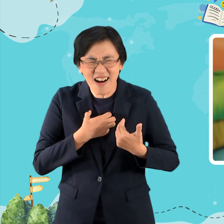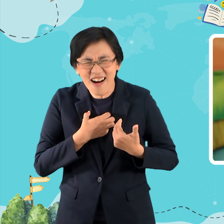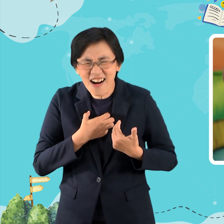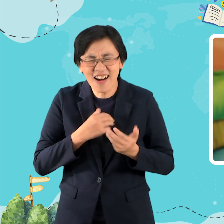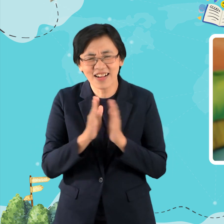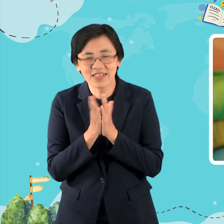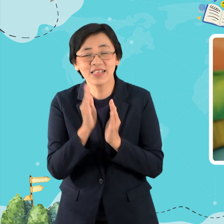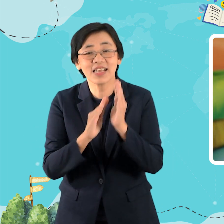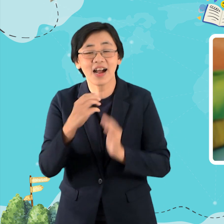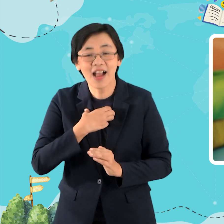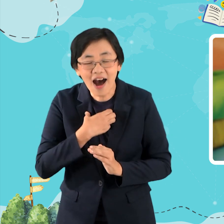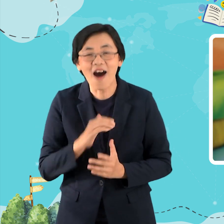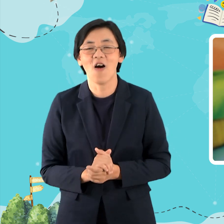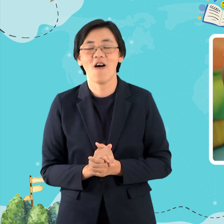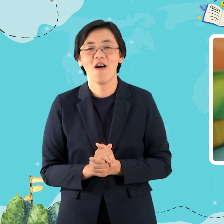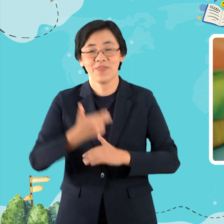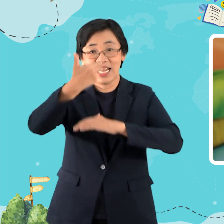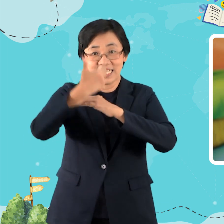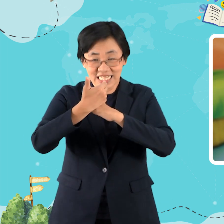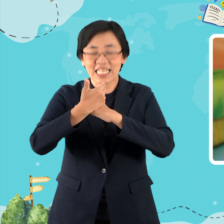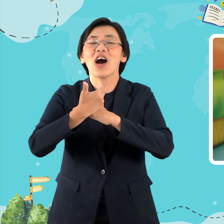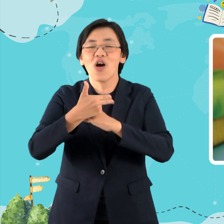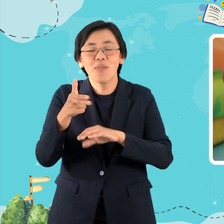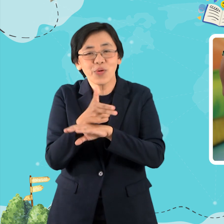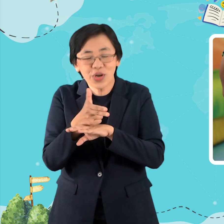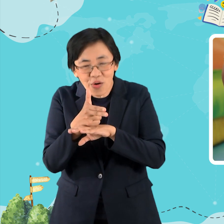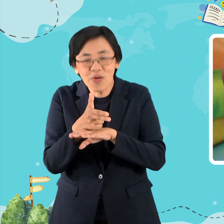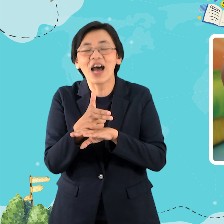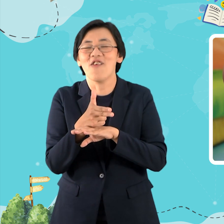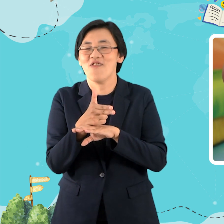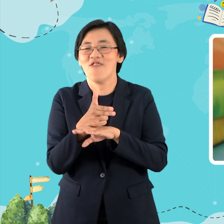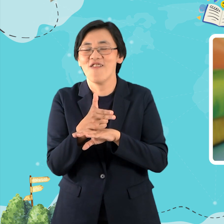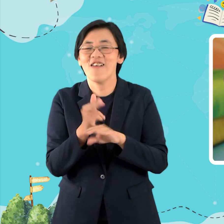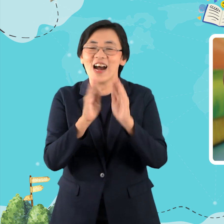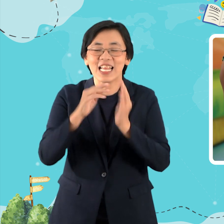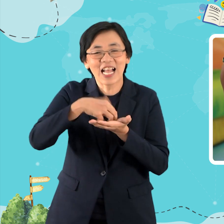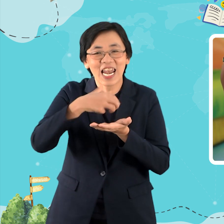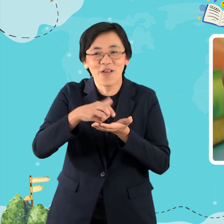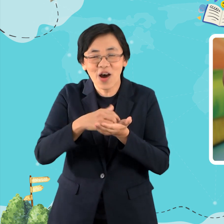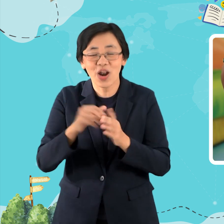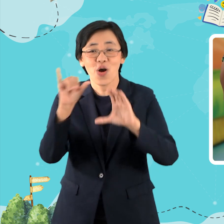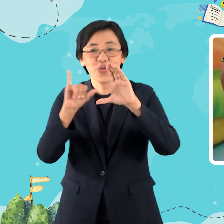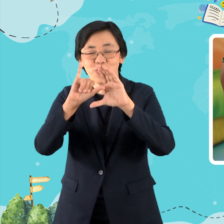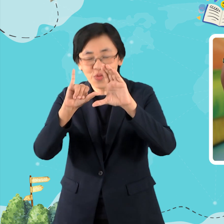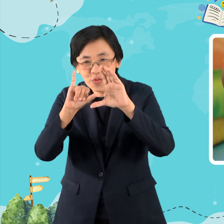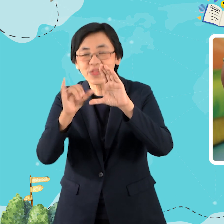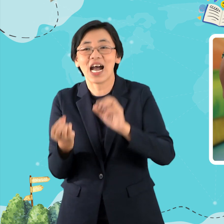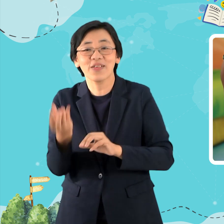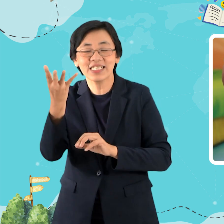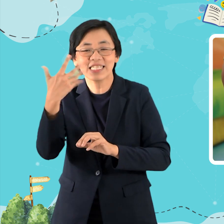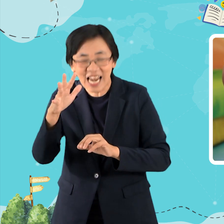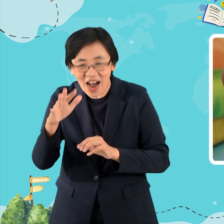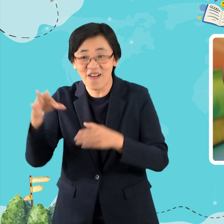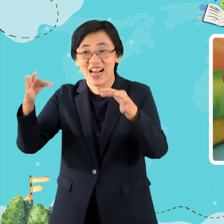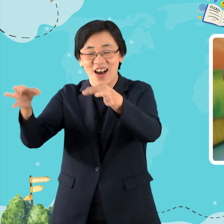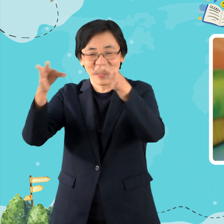เลยนะจ๊ะแค่น้องเล่านิทานนะจ๊ะแล้วก็ถ่ายเป็นวิดีโออัพขึ้น YouTube นะจ๊ะแล้วเอาลิงก์เนี่ยนะแชร์ในเ